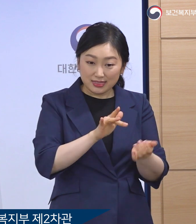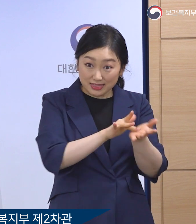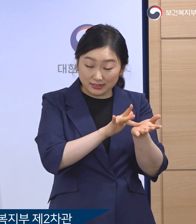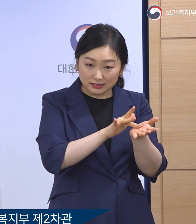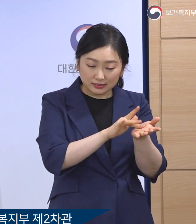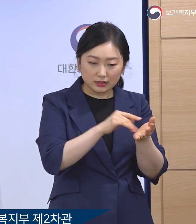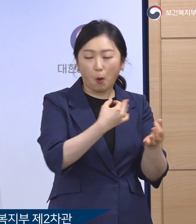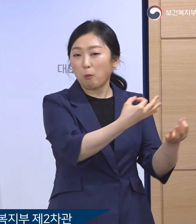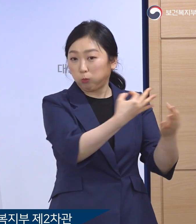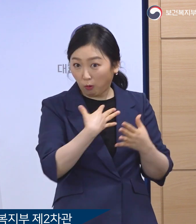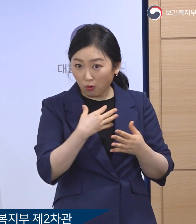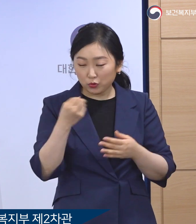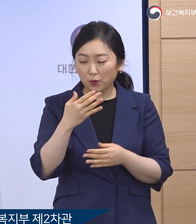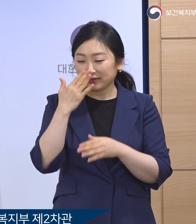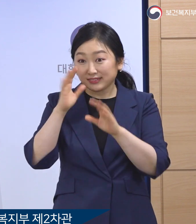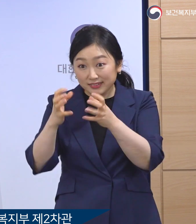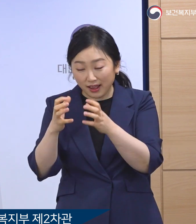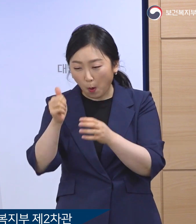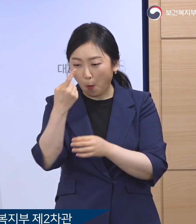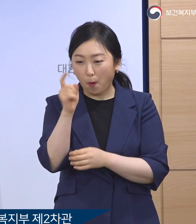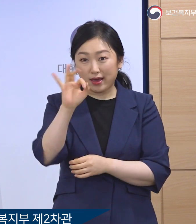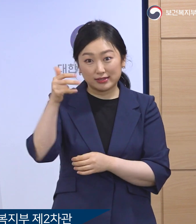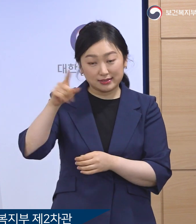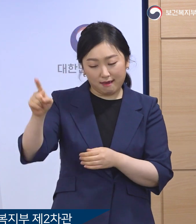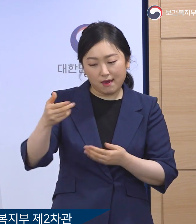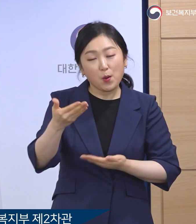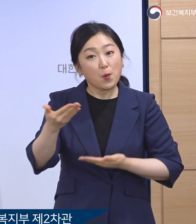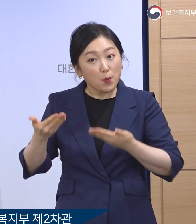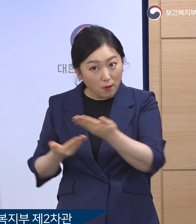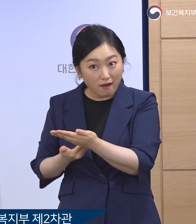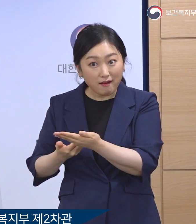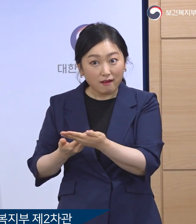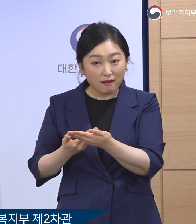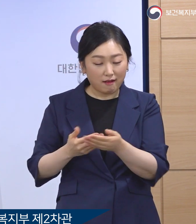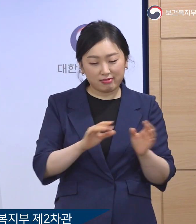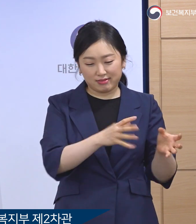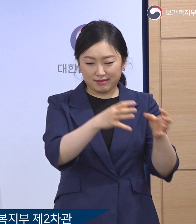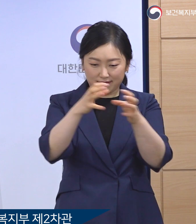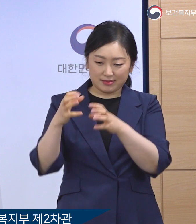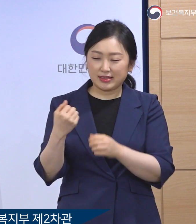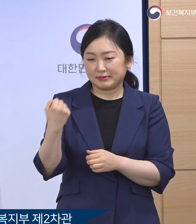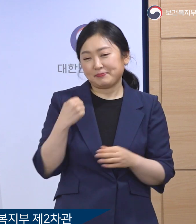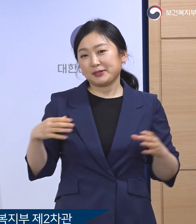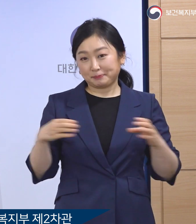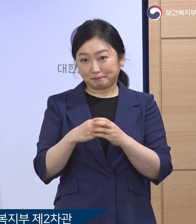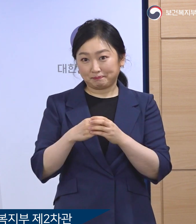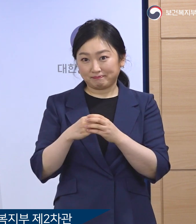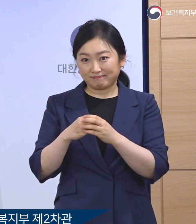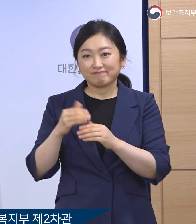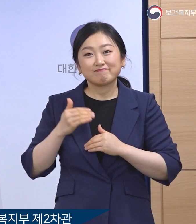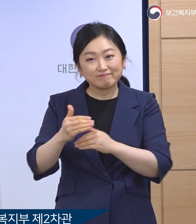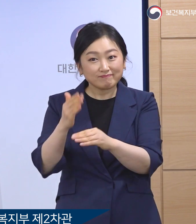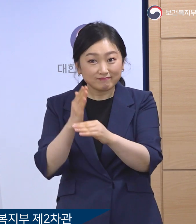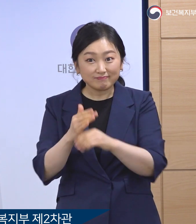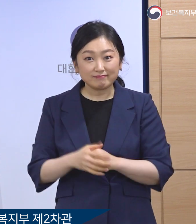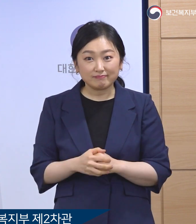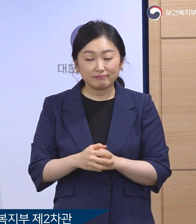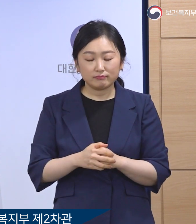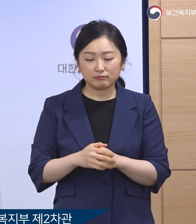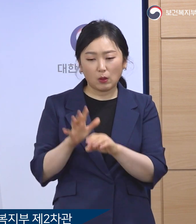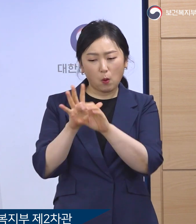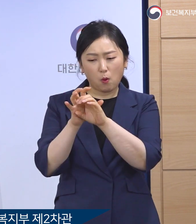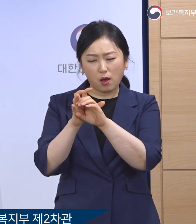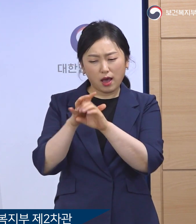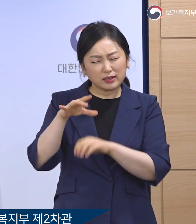이스라엘과의 화이자 백신 교환 등 주요 국가 백신 협력을 추진해 오고 있습니다. 코로나 발생